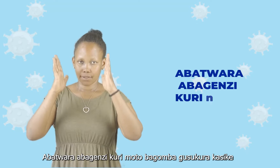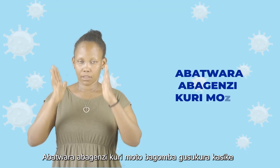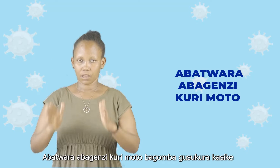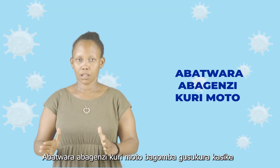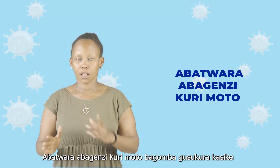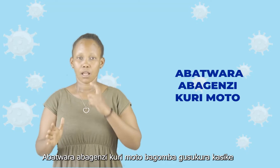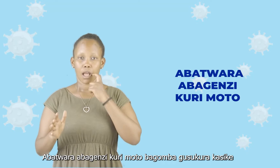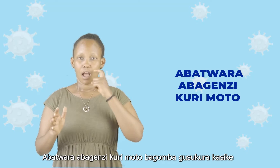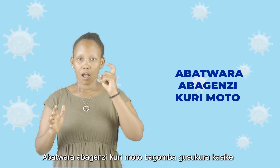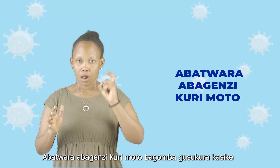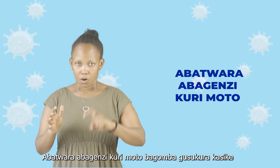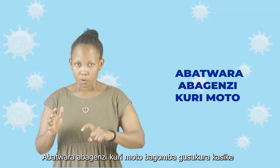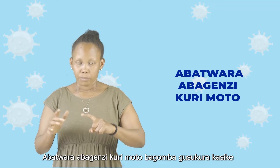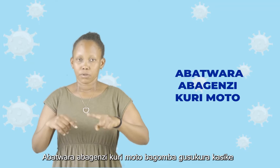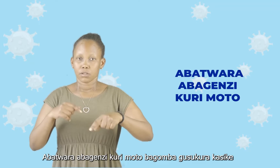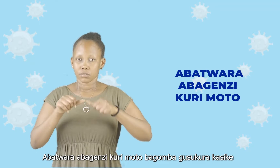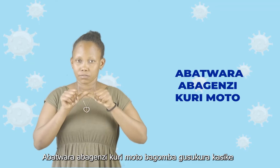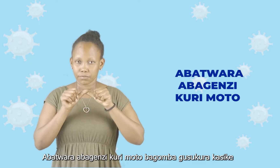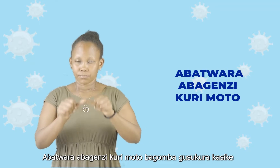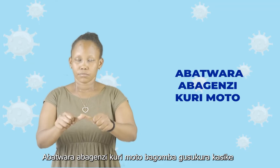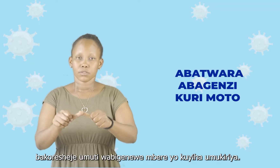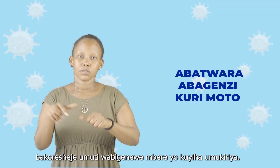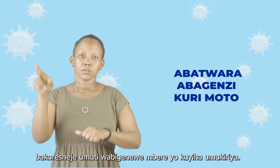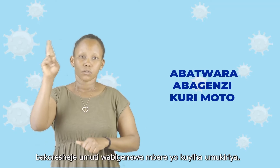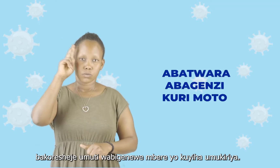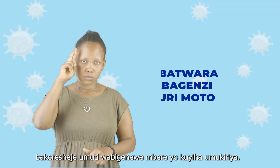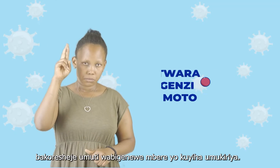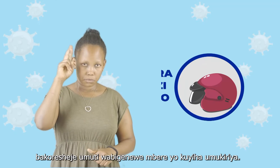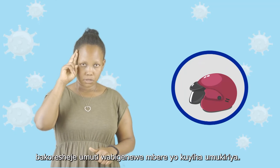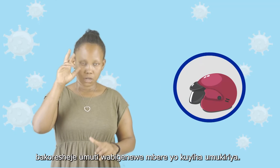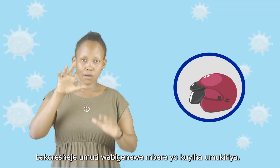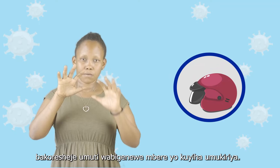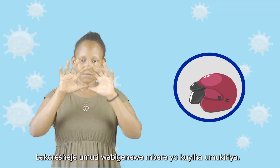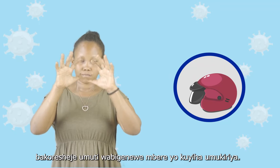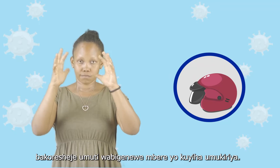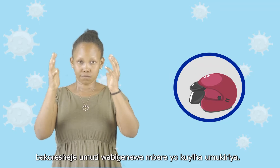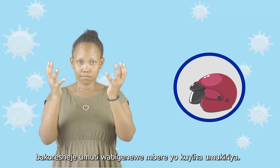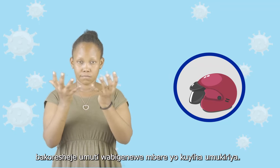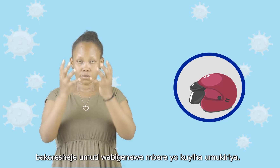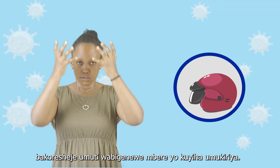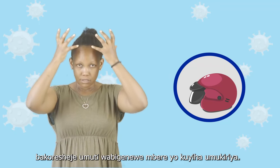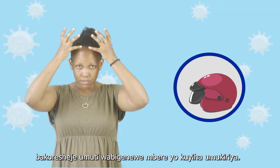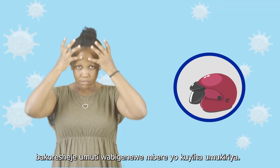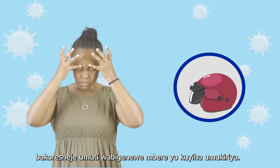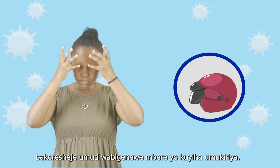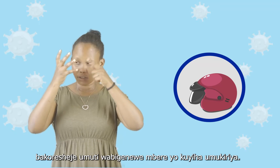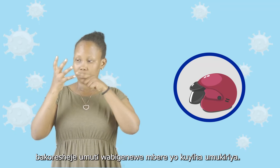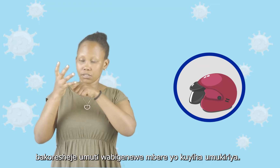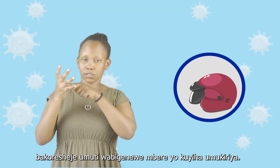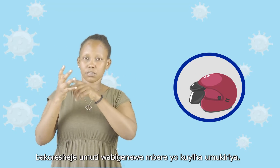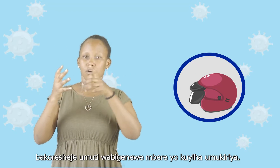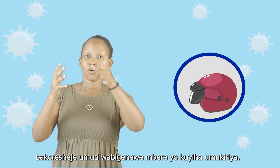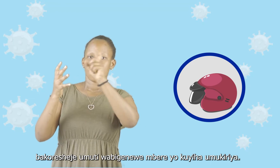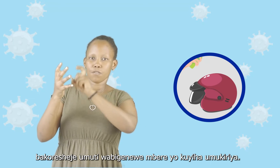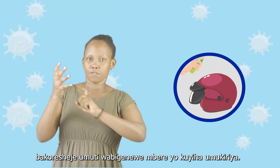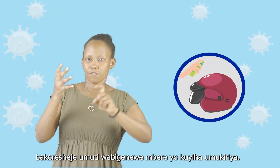Abatwara abagenzi kuri moto bagomba gusukura kasike bakoresheje umuti wabigenewe mbere yo kuyiha umukiriya.